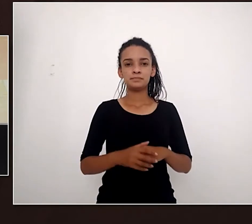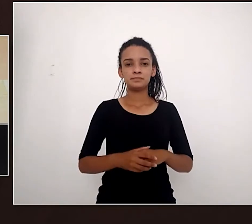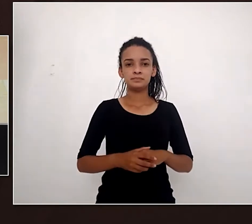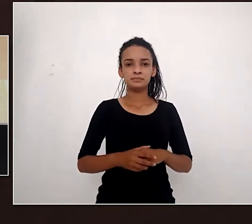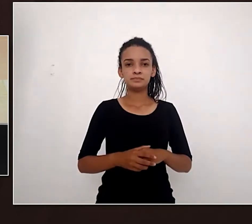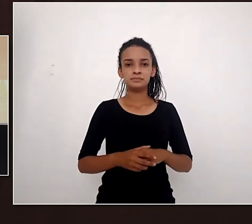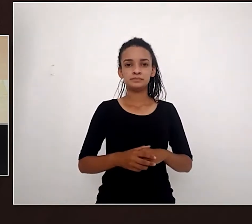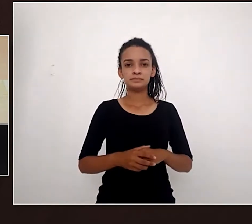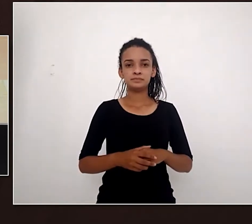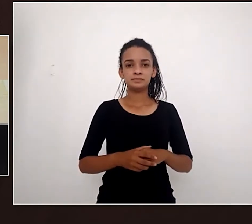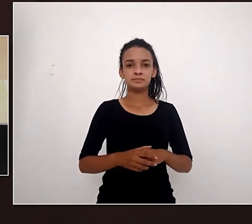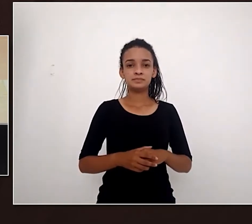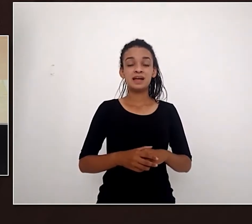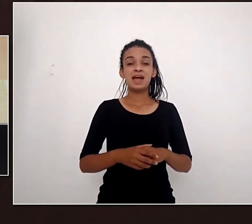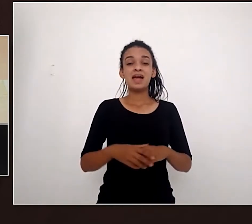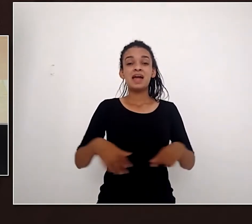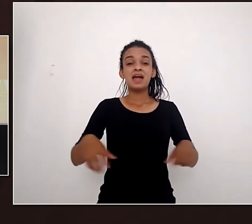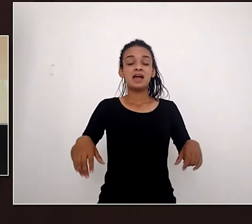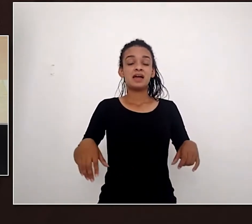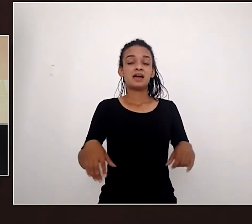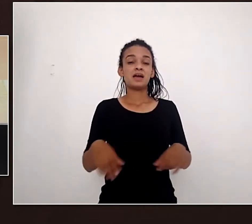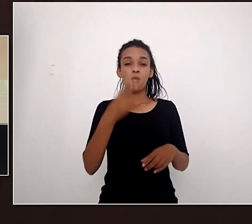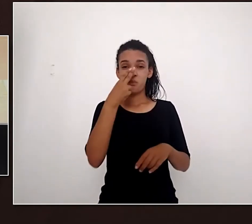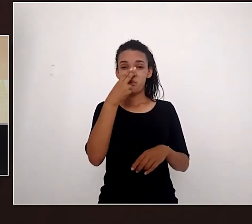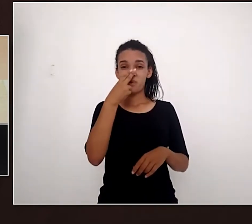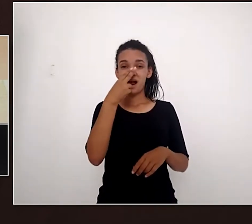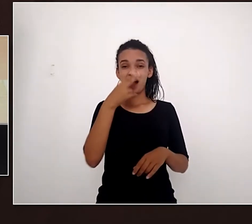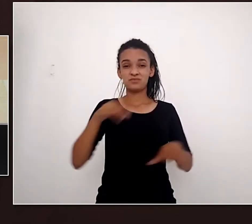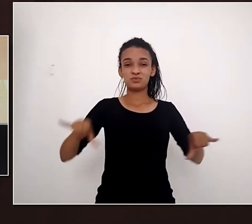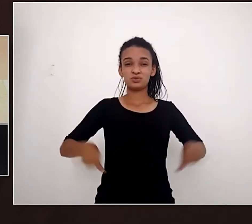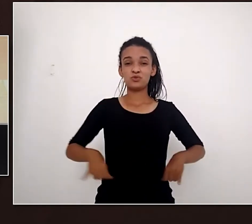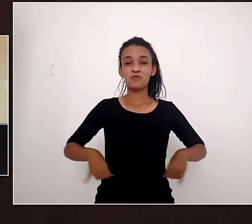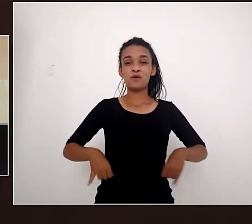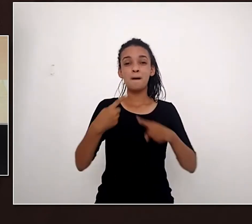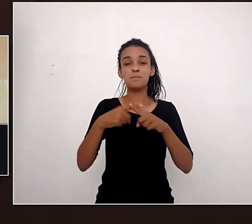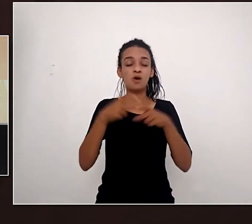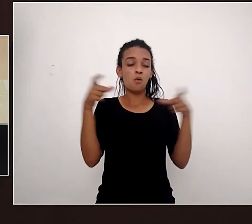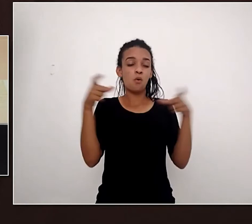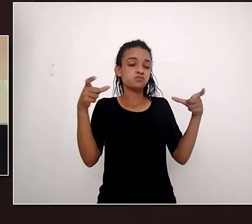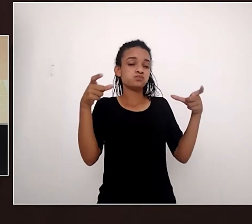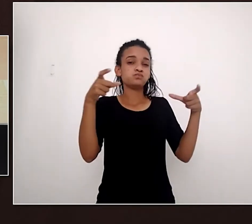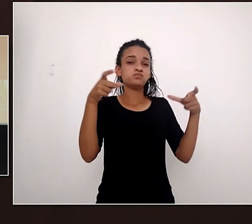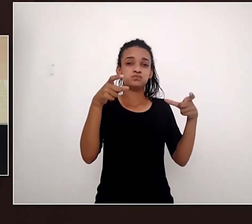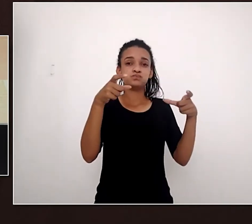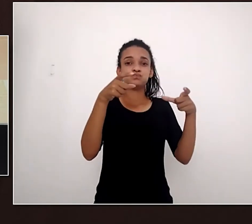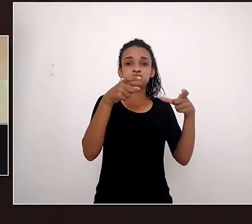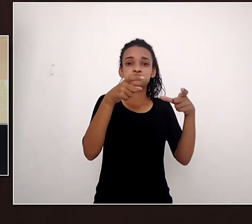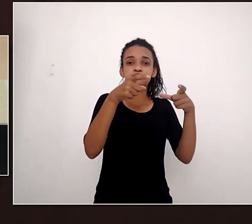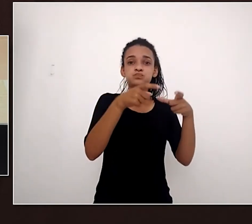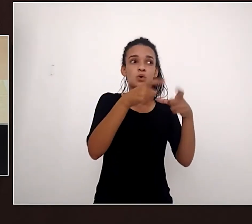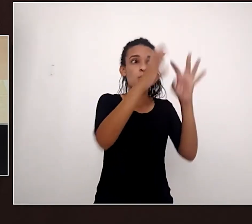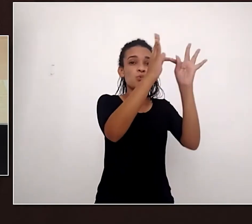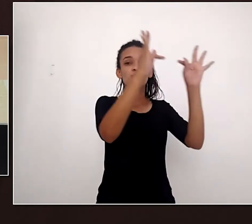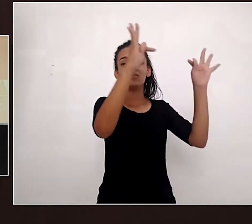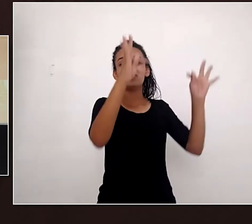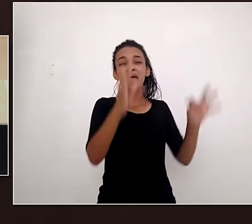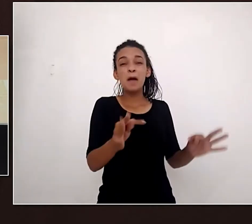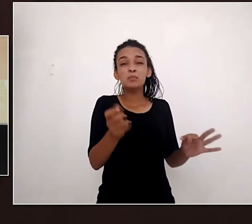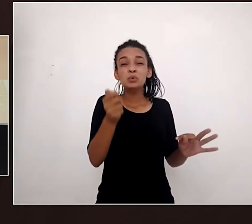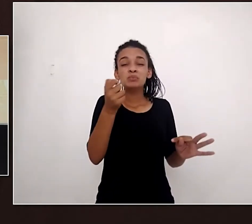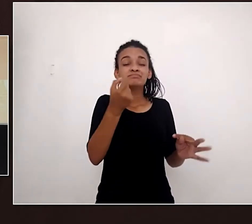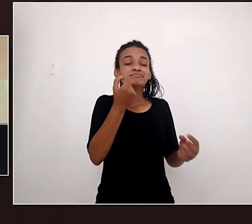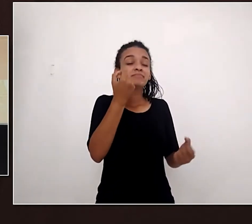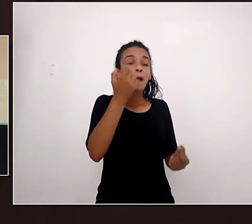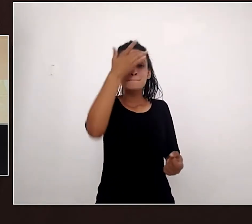alguns lugares. Irmãos, isso era o problema. Esse que era o problema. Diminuindo a adoração dos